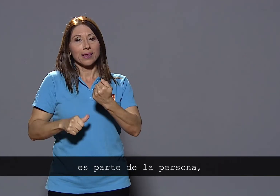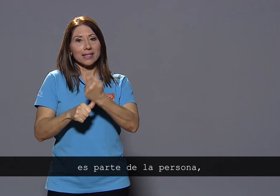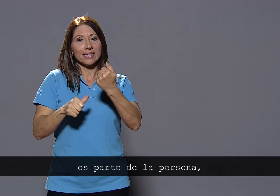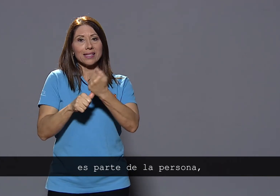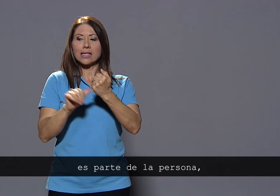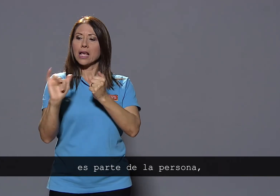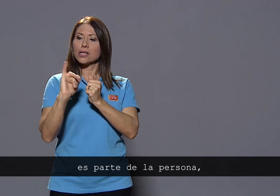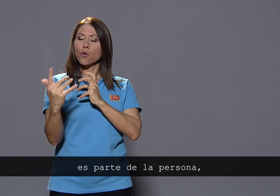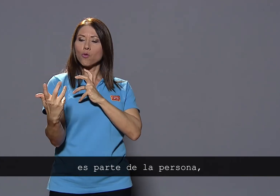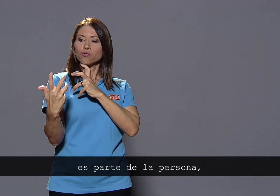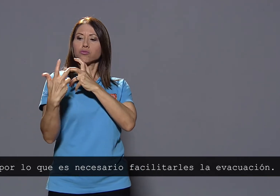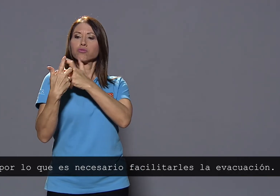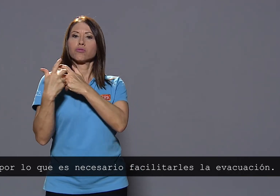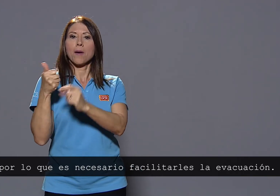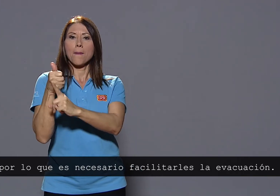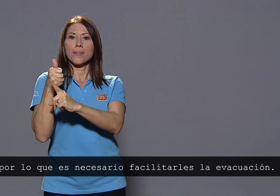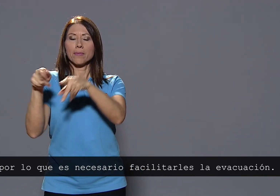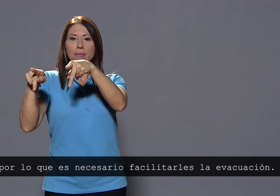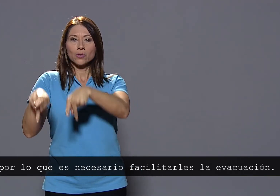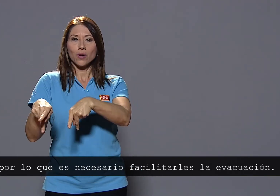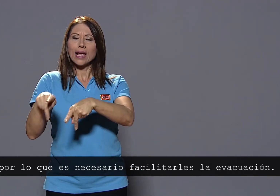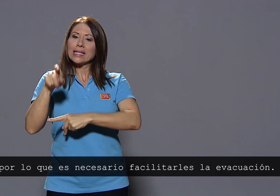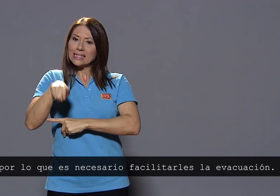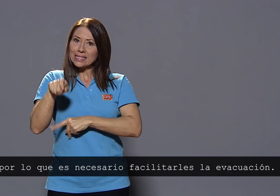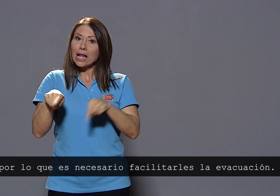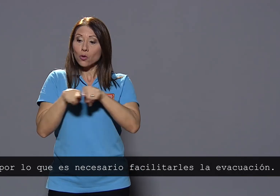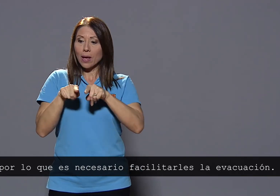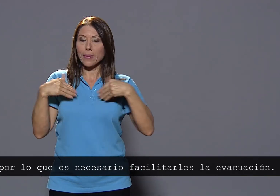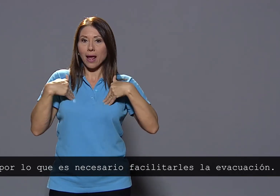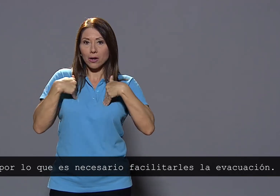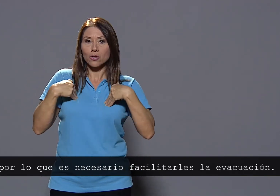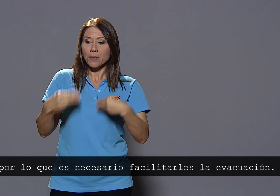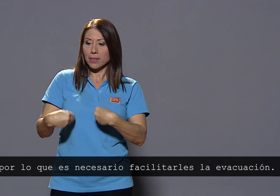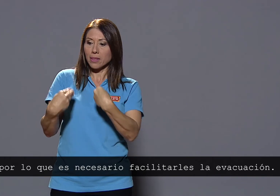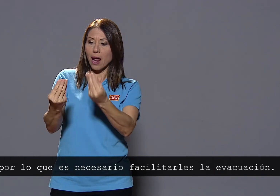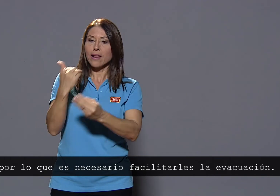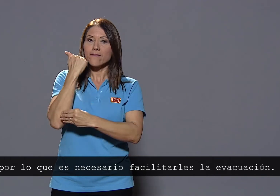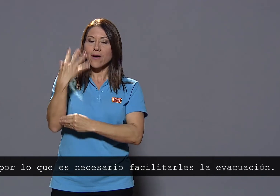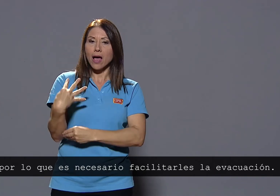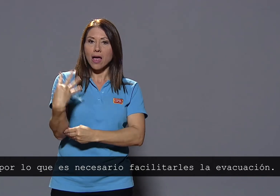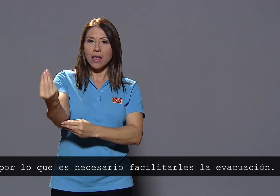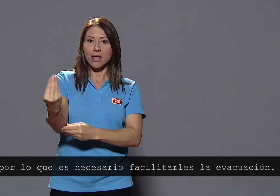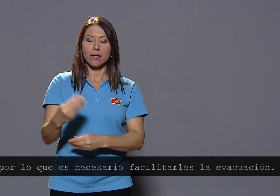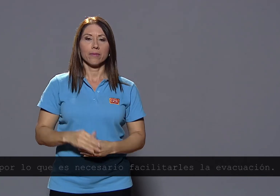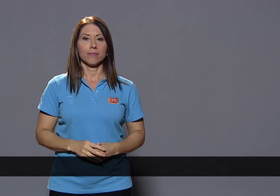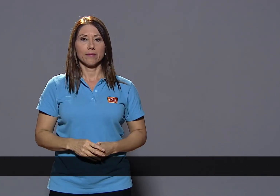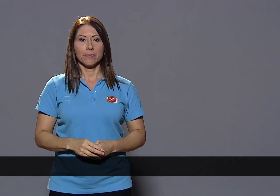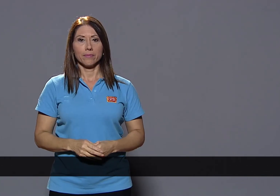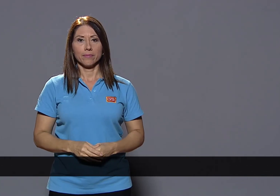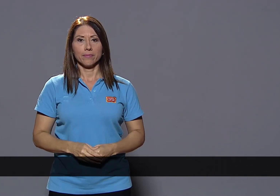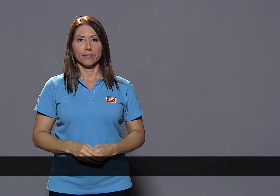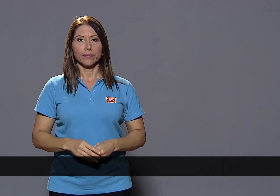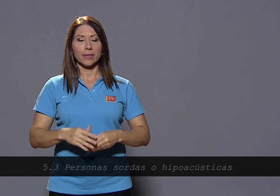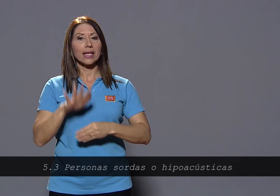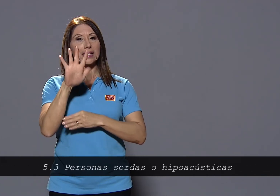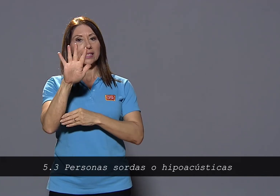es parte de la persona, por lo que es necesario facilitarles la evacuación.